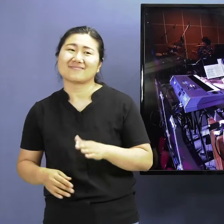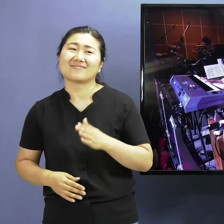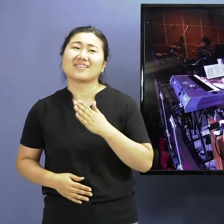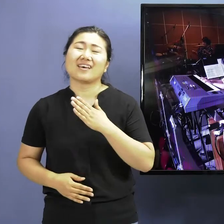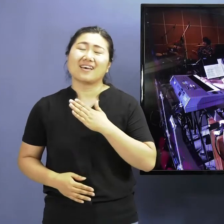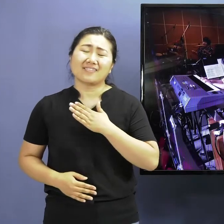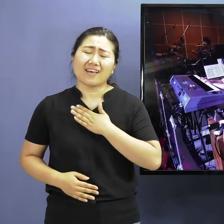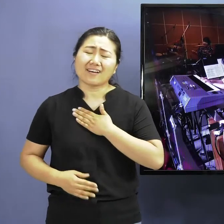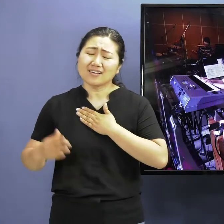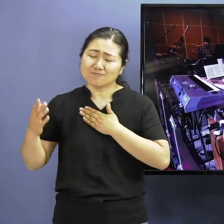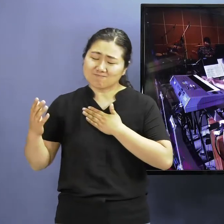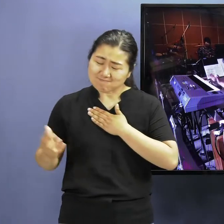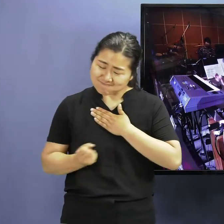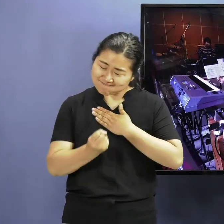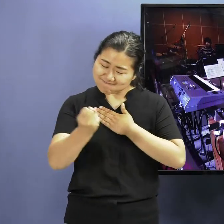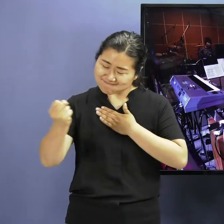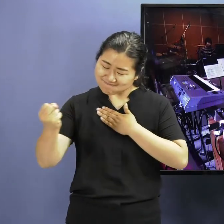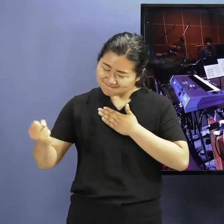내가